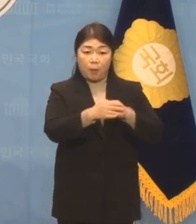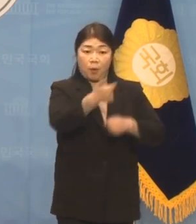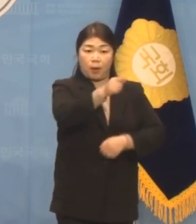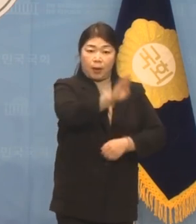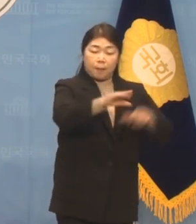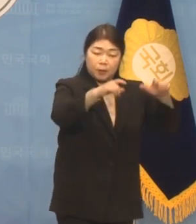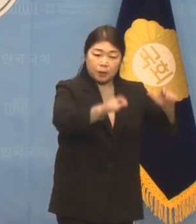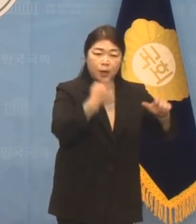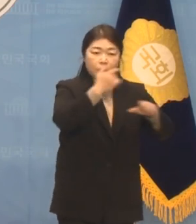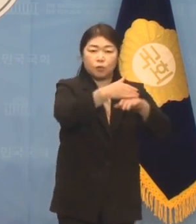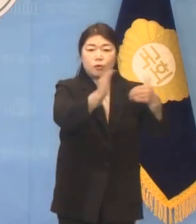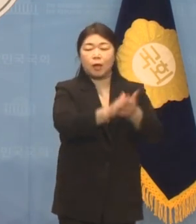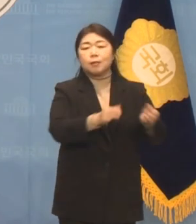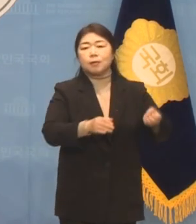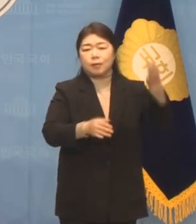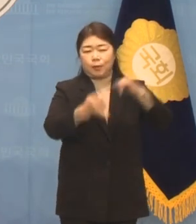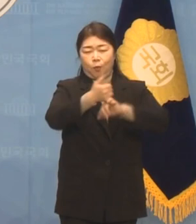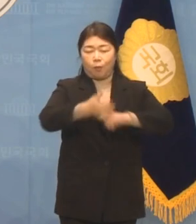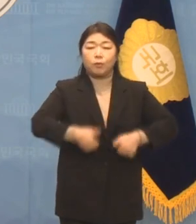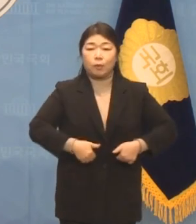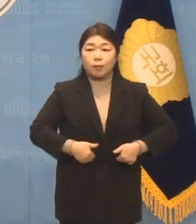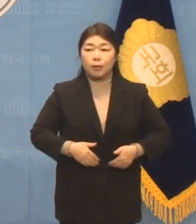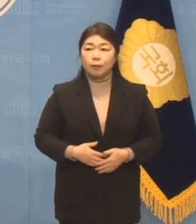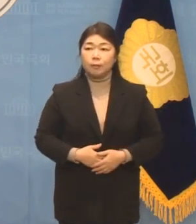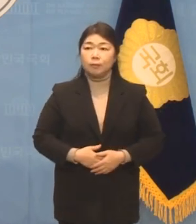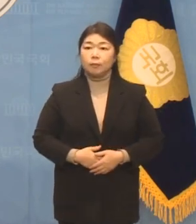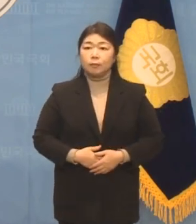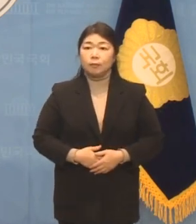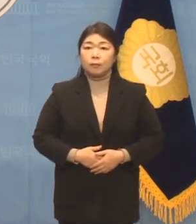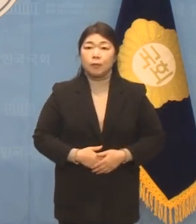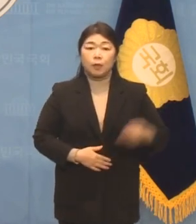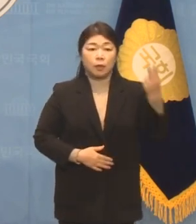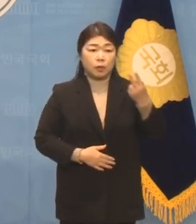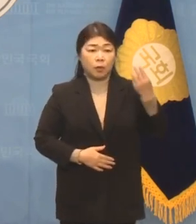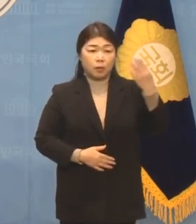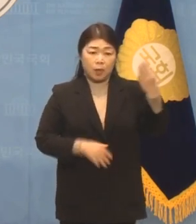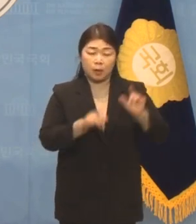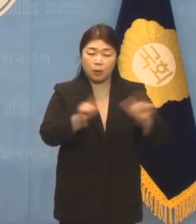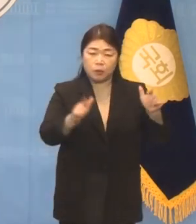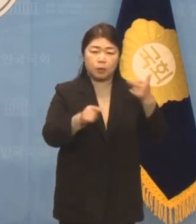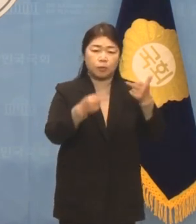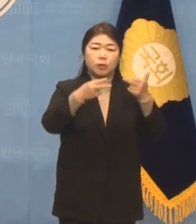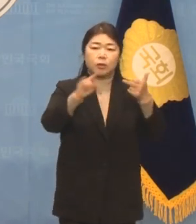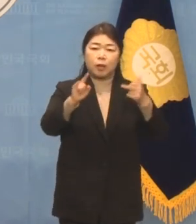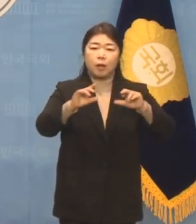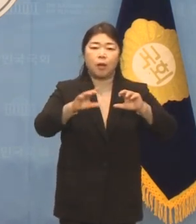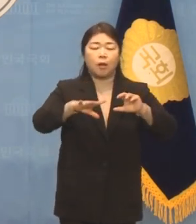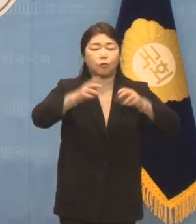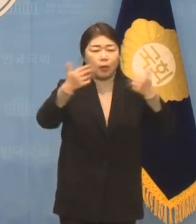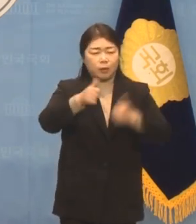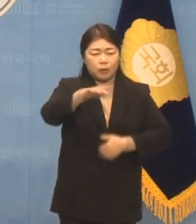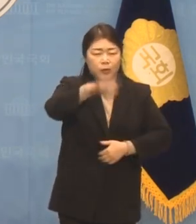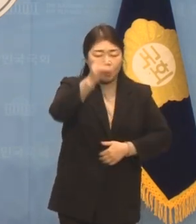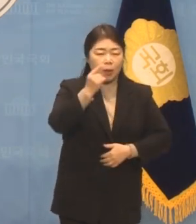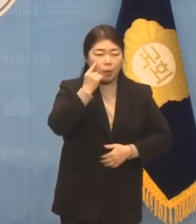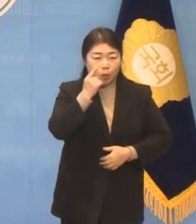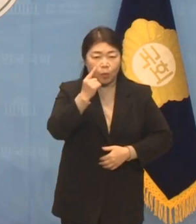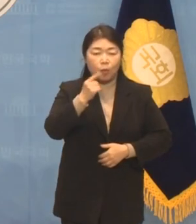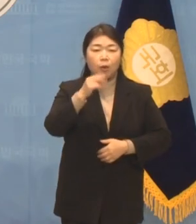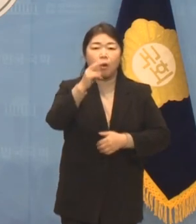승리의 필승 카드입니다. 저는 2004년 17대 초선 이래 20여 년